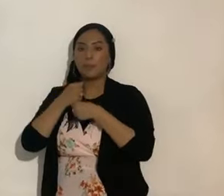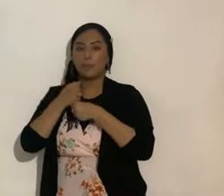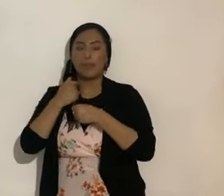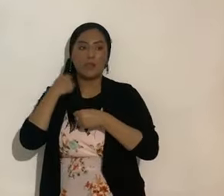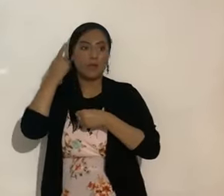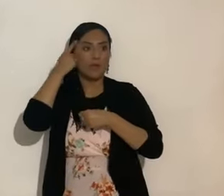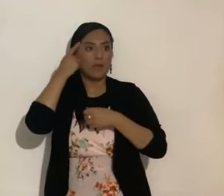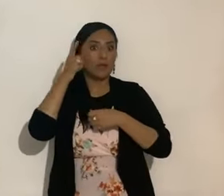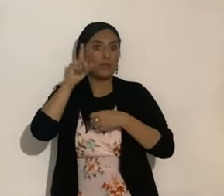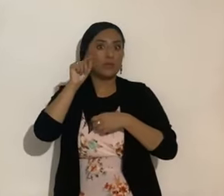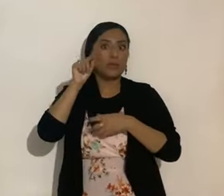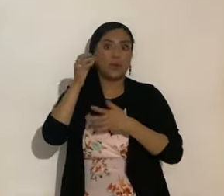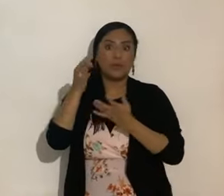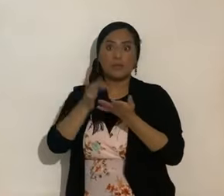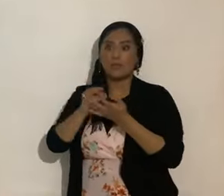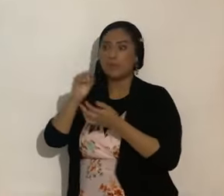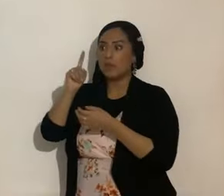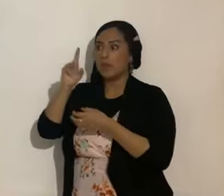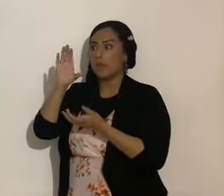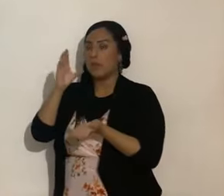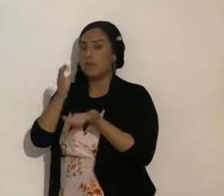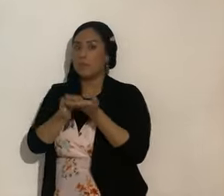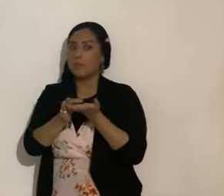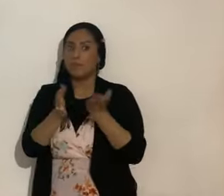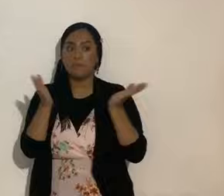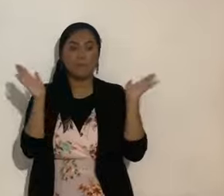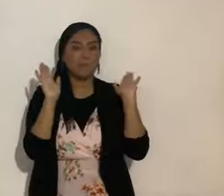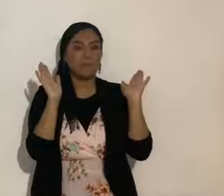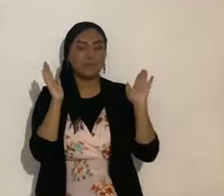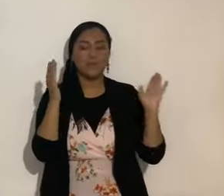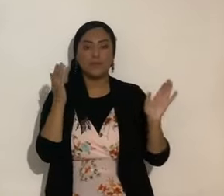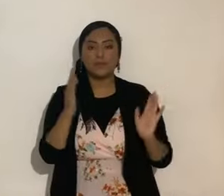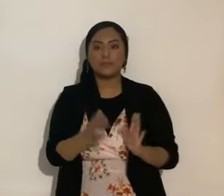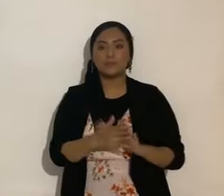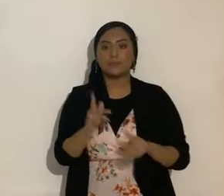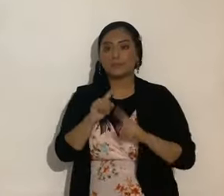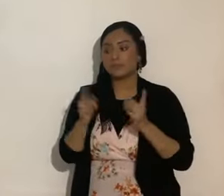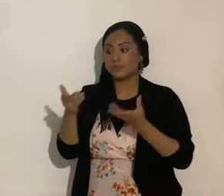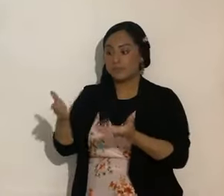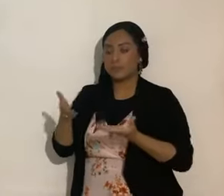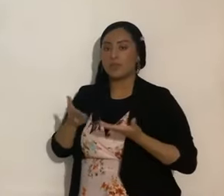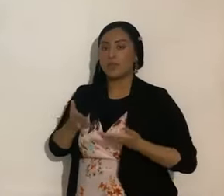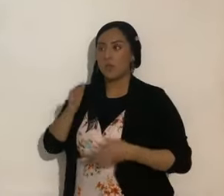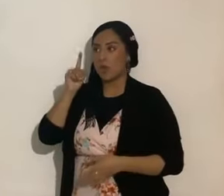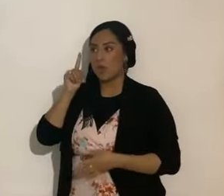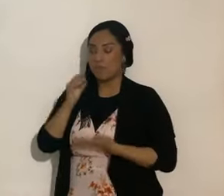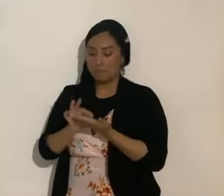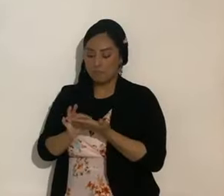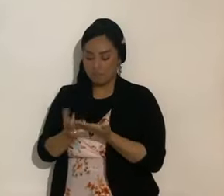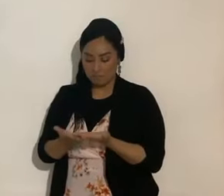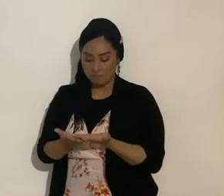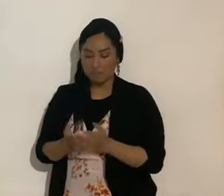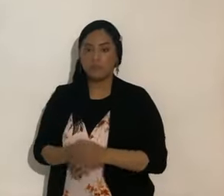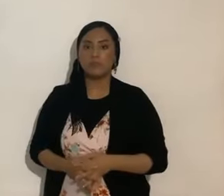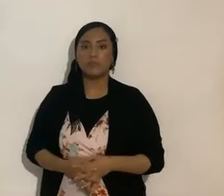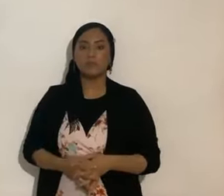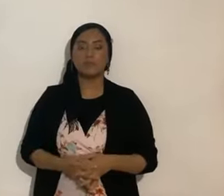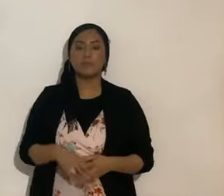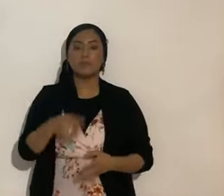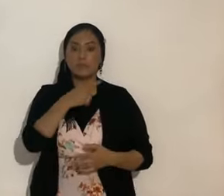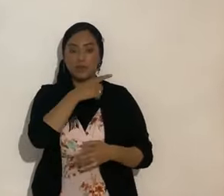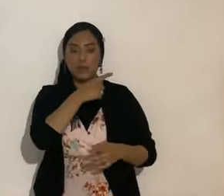yo creo que 20 denarios, 100 denarios, no sé, alguna cosa así, pero recibieron un denario. Entonces, ellos